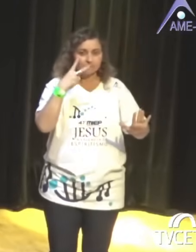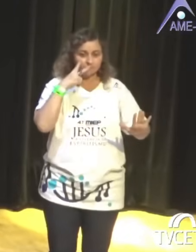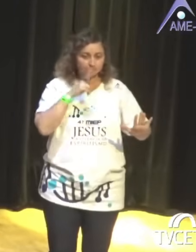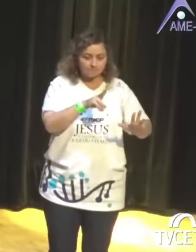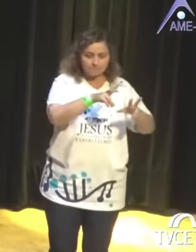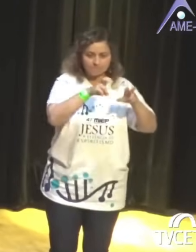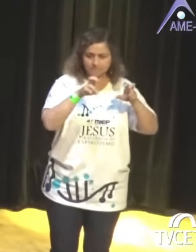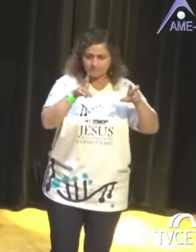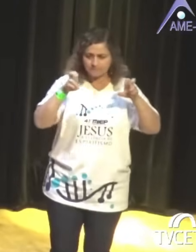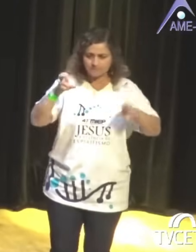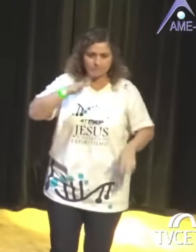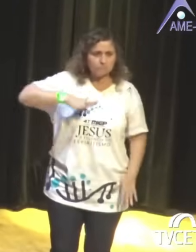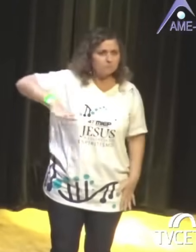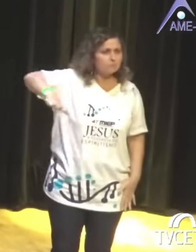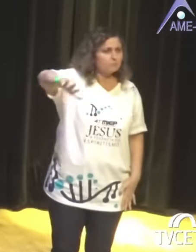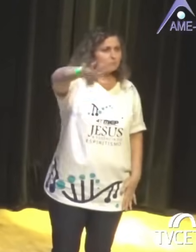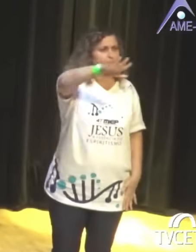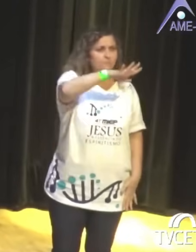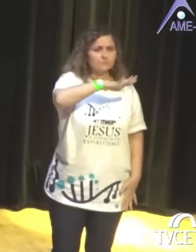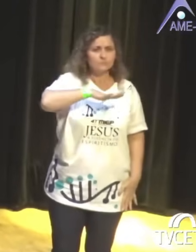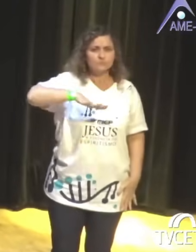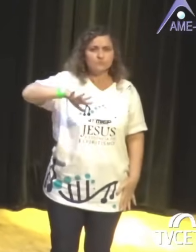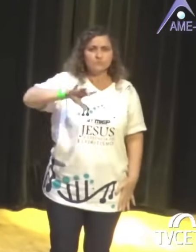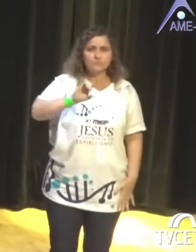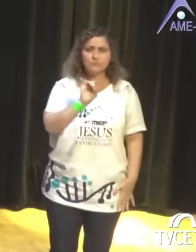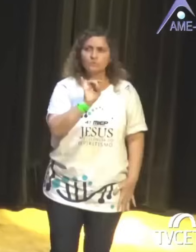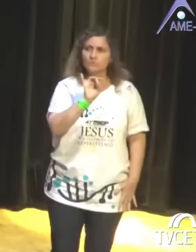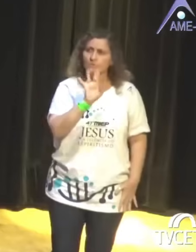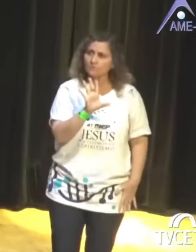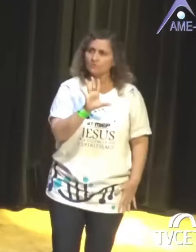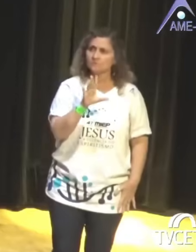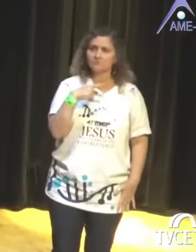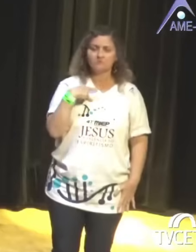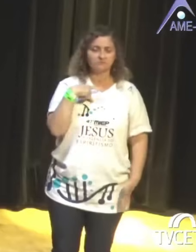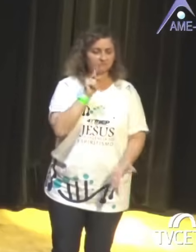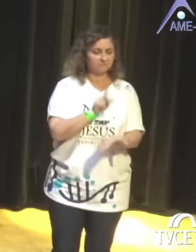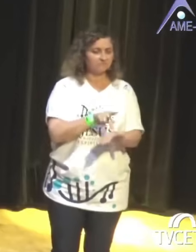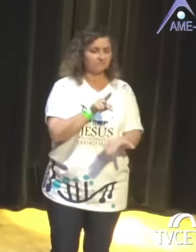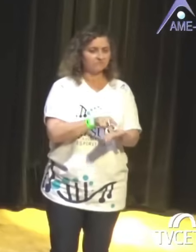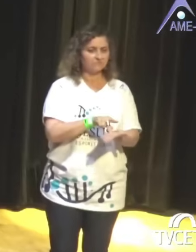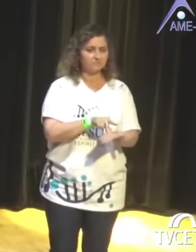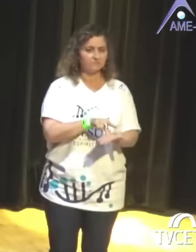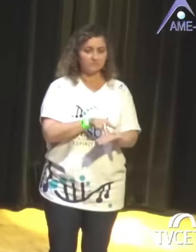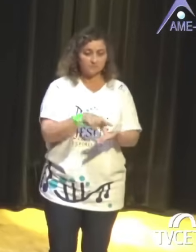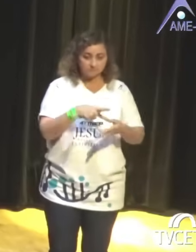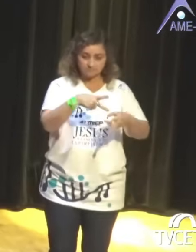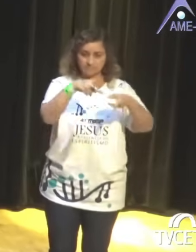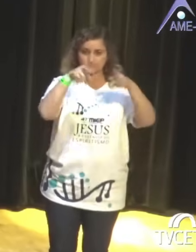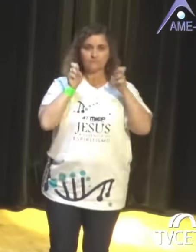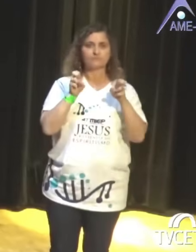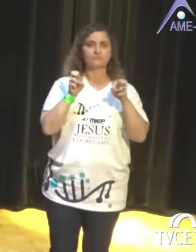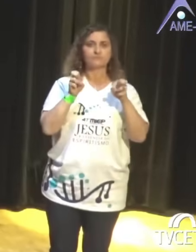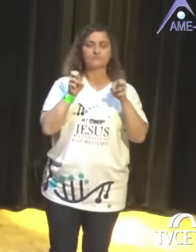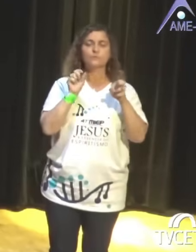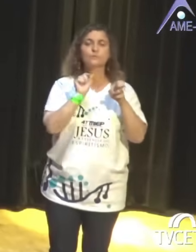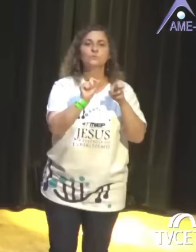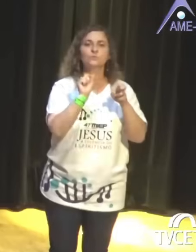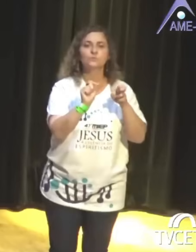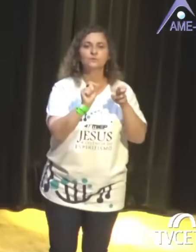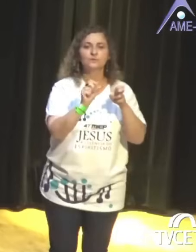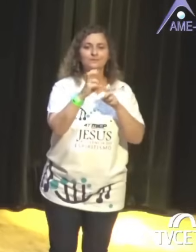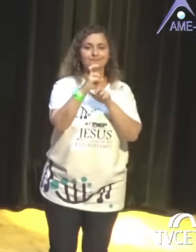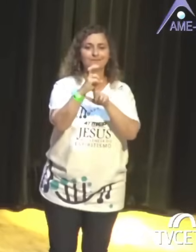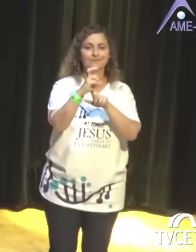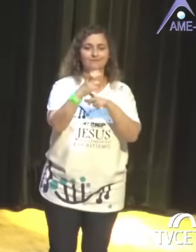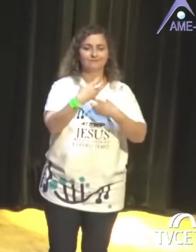espaço somente o que pode ser apreendido pelos cinco sentidos é considerado